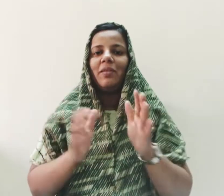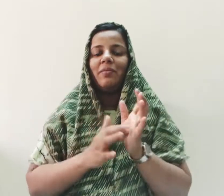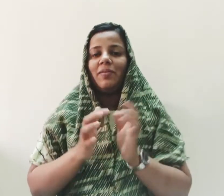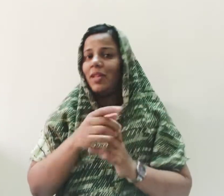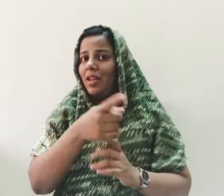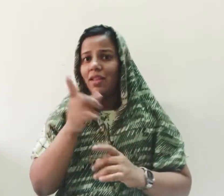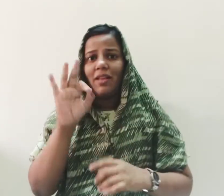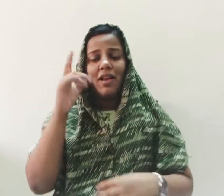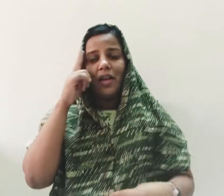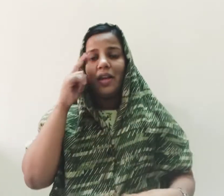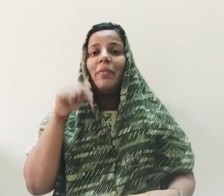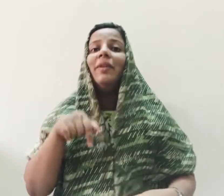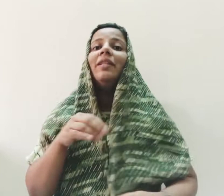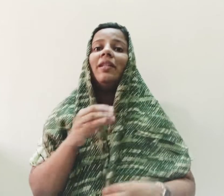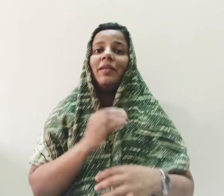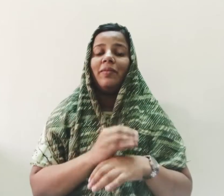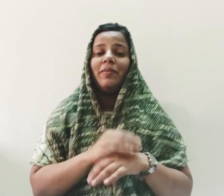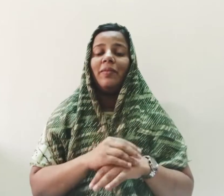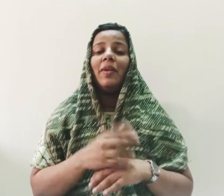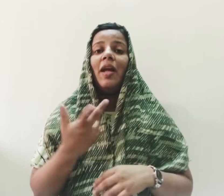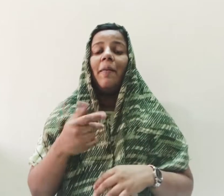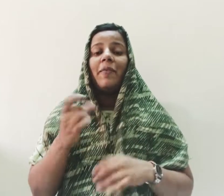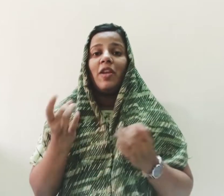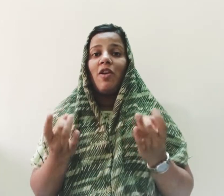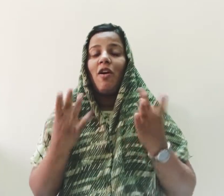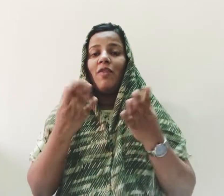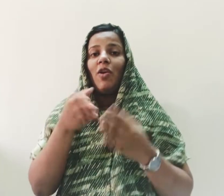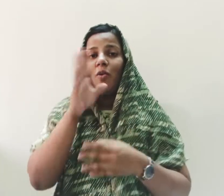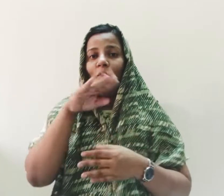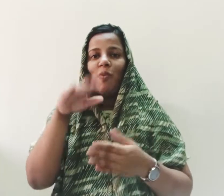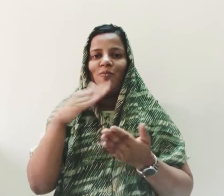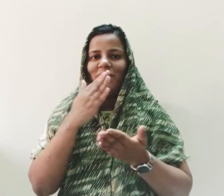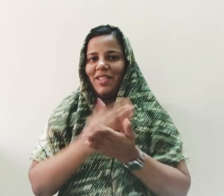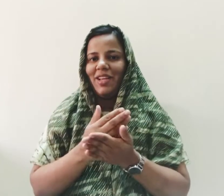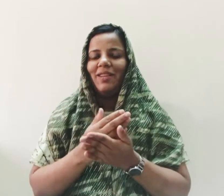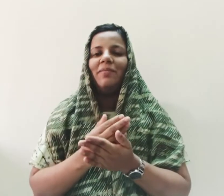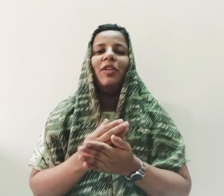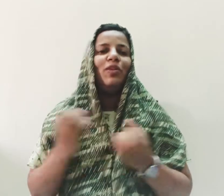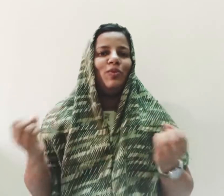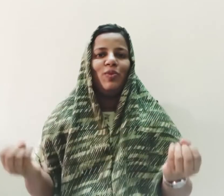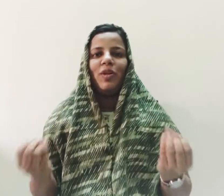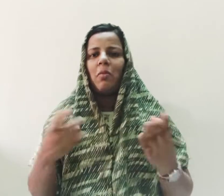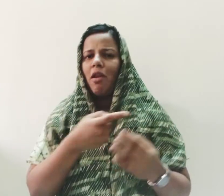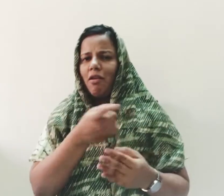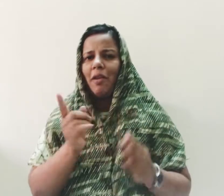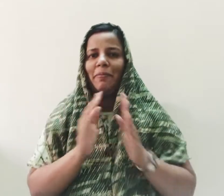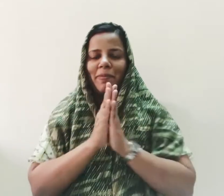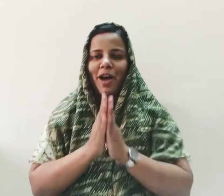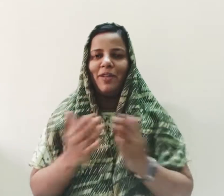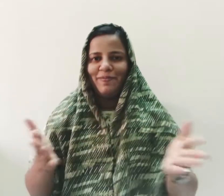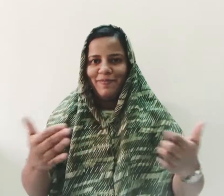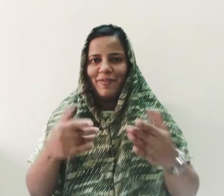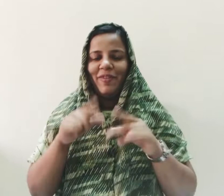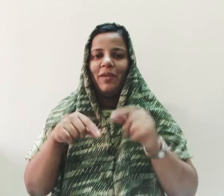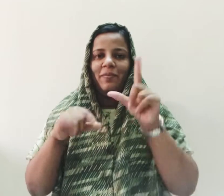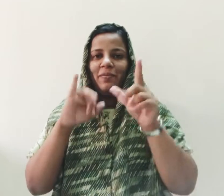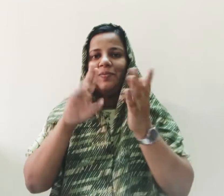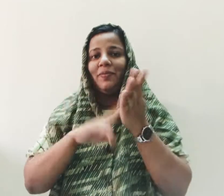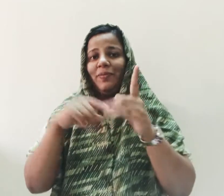എല്ലാവർക്കും അറിയാവുന്നതുപോലെ നമ്മുടെ സഭായോഗം ഇന്ത്യൻ സമയം രാവിലെ 9:30 ആരംഭിക്കും. എല്ലാവരും പ്രാർത്ഥനയോടുകൂടെ പങ്കെടുക്കുക, ലിങ്കുകൾ ഷെയർ ചെയ്ത്